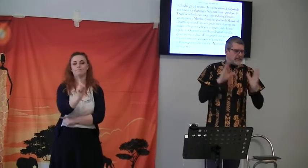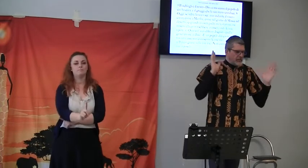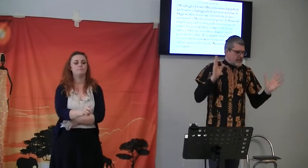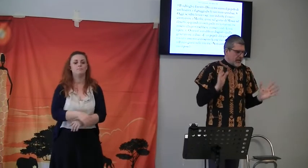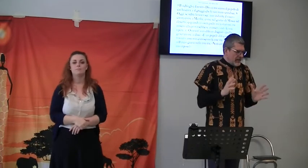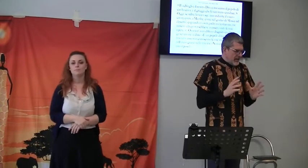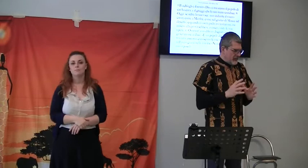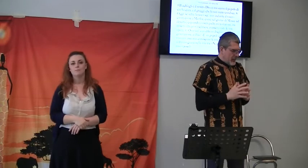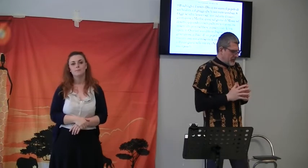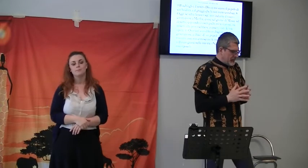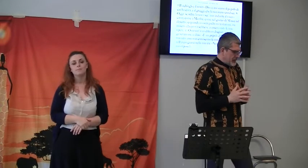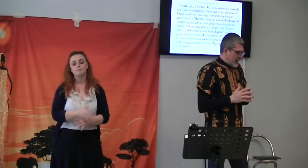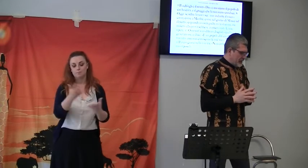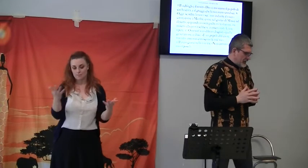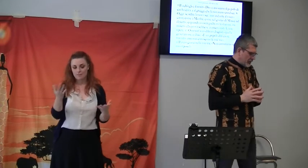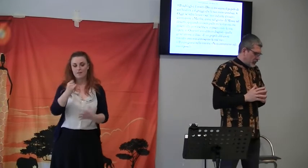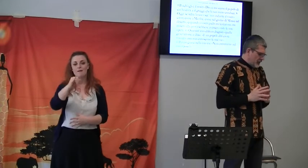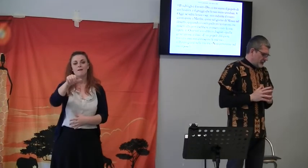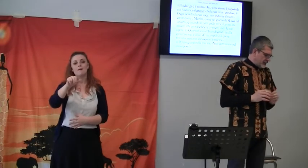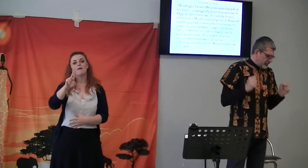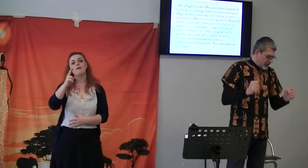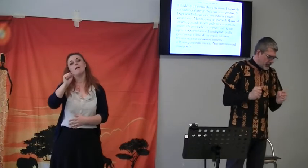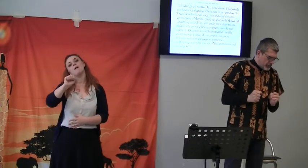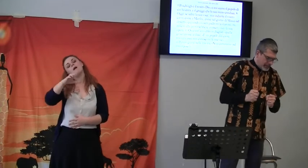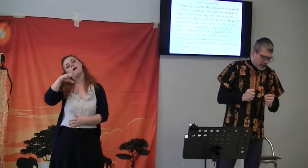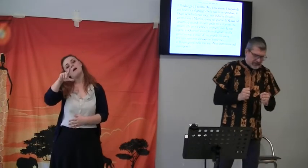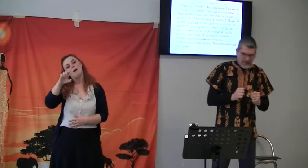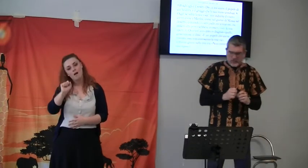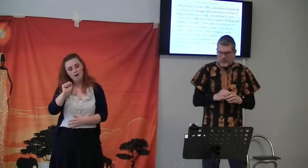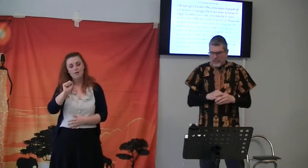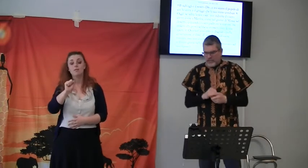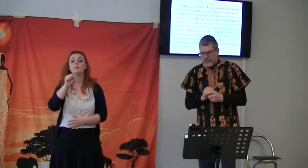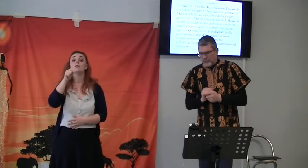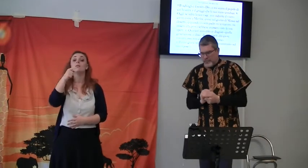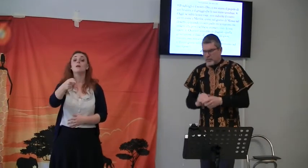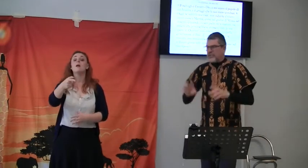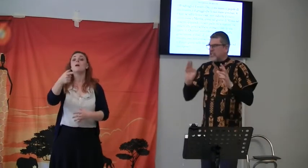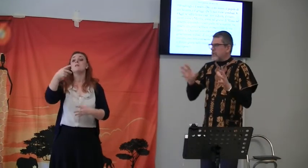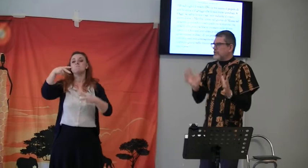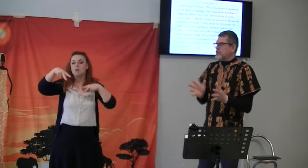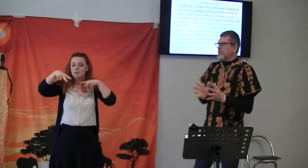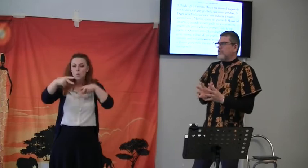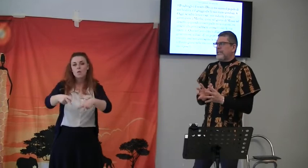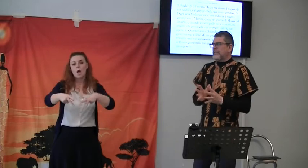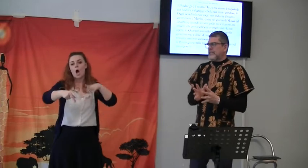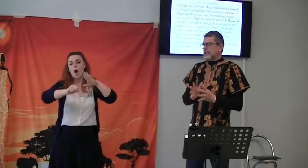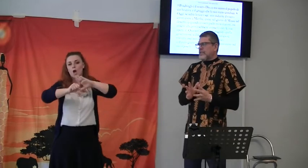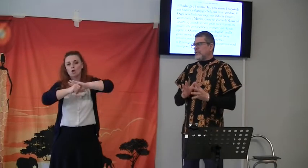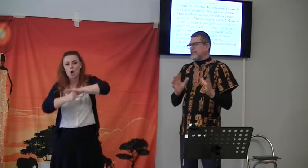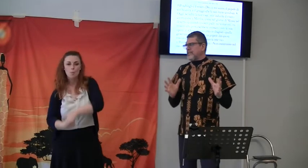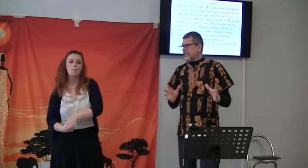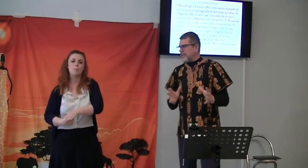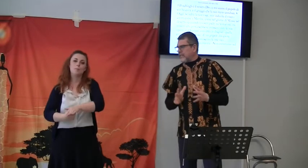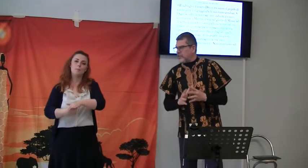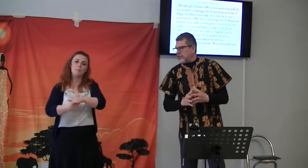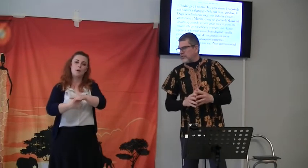Allora, nel tempo di Israele, Israele è stato, diciamo, perseguitato e oppresso per circa 400 anni in una